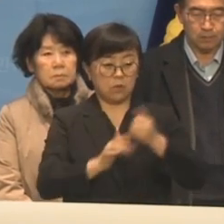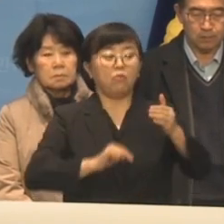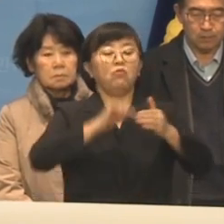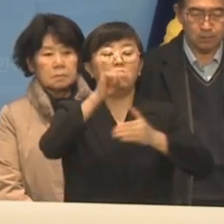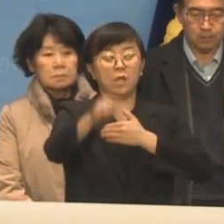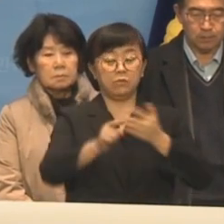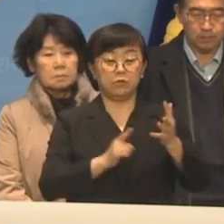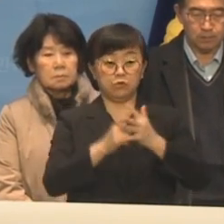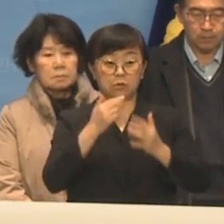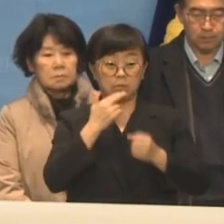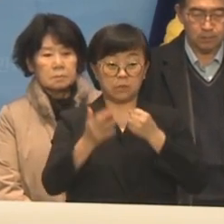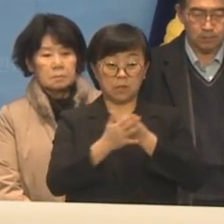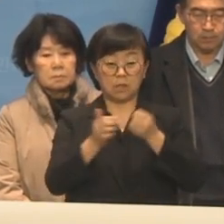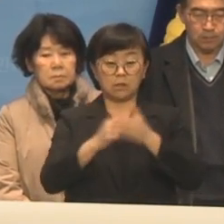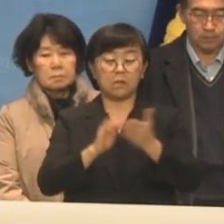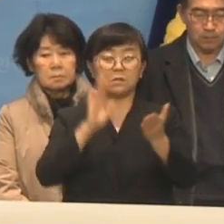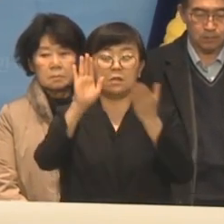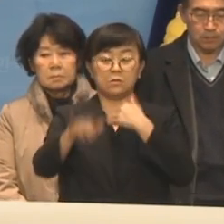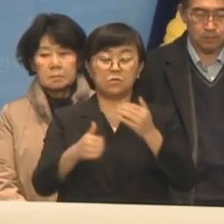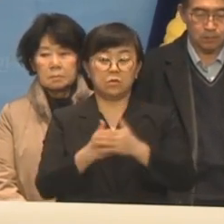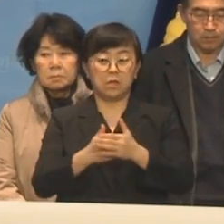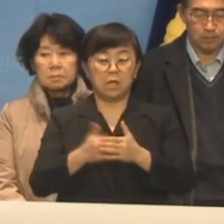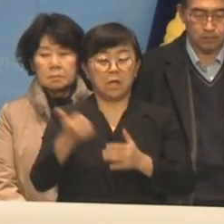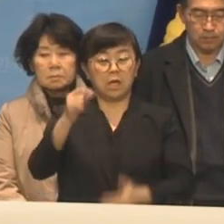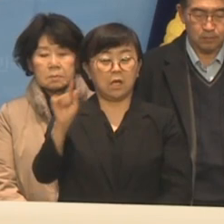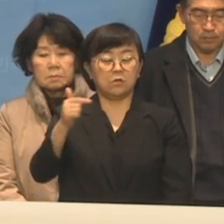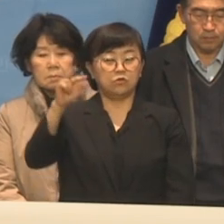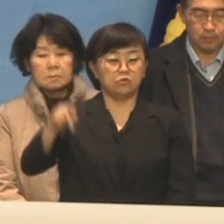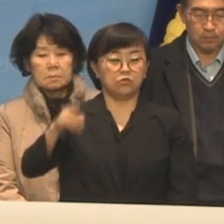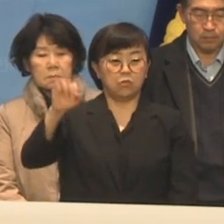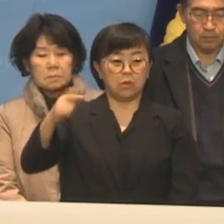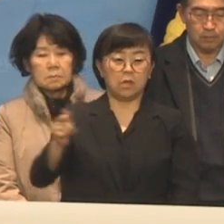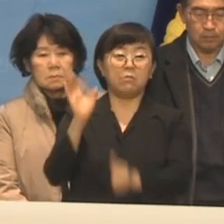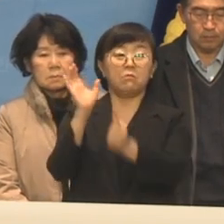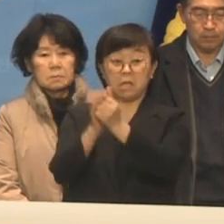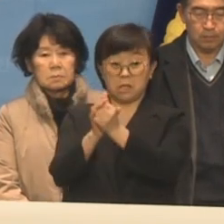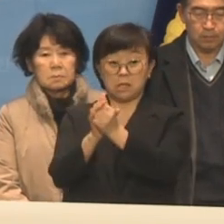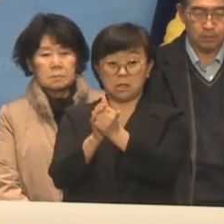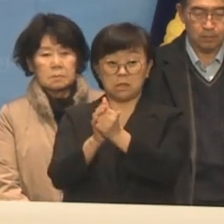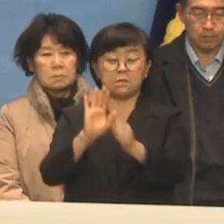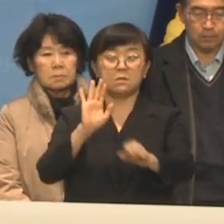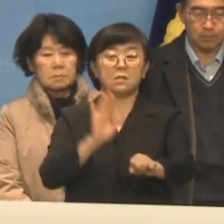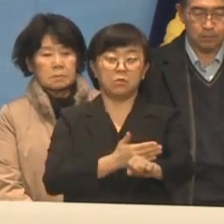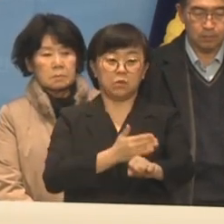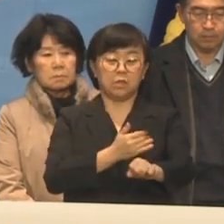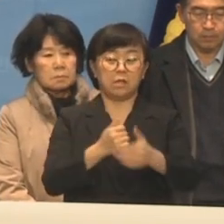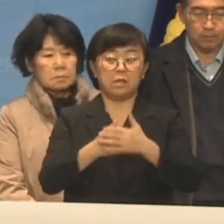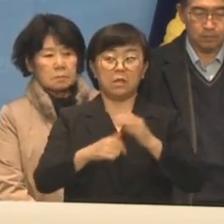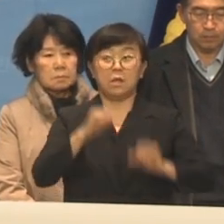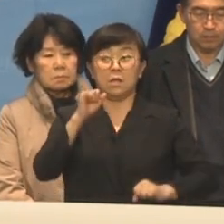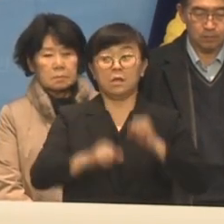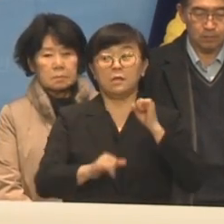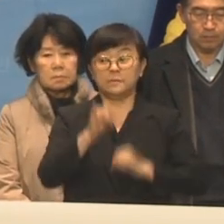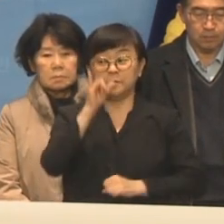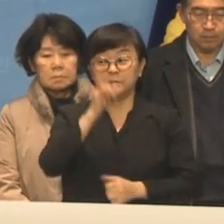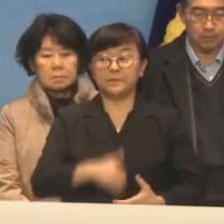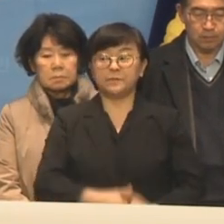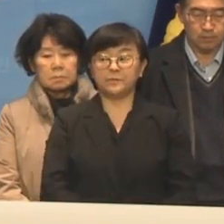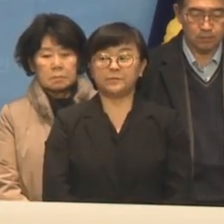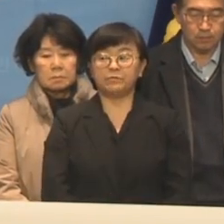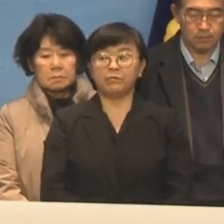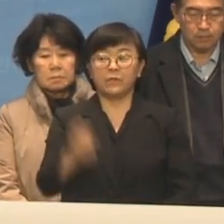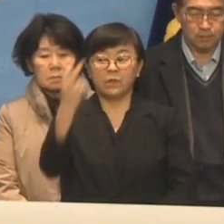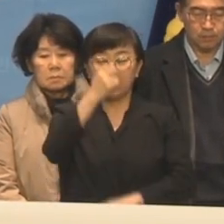사후 조치마저도 원안위가 한수원에 맡기는 그러한 잘못된 행위들을 하고 있습니다. 그러한